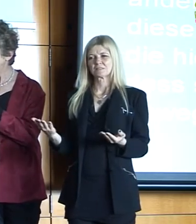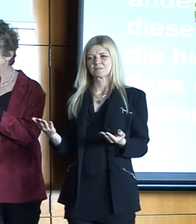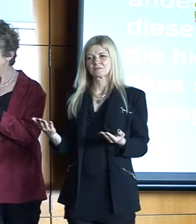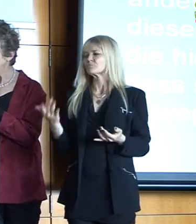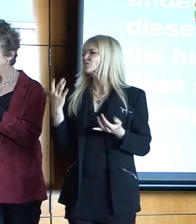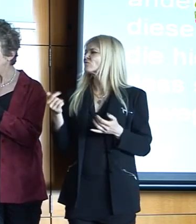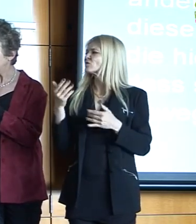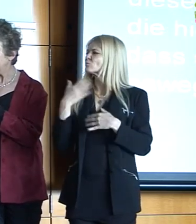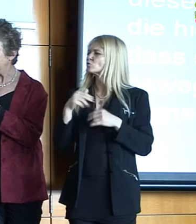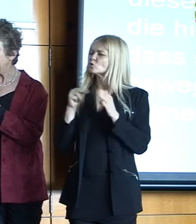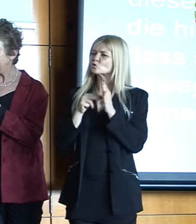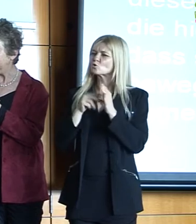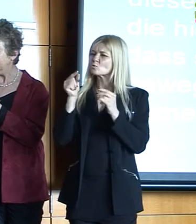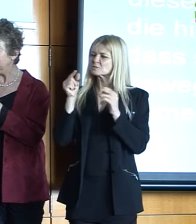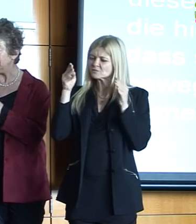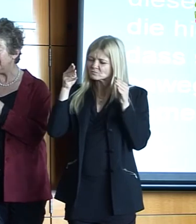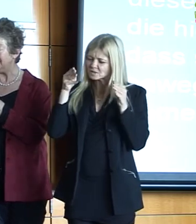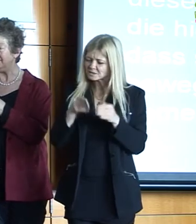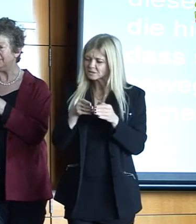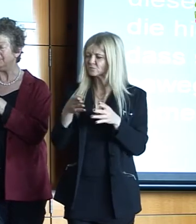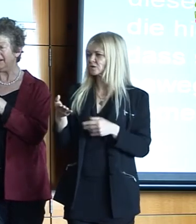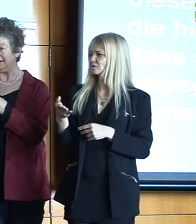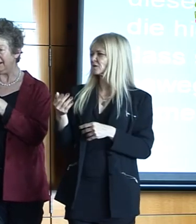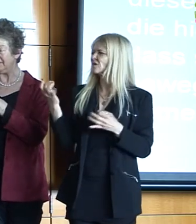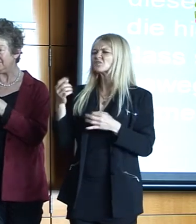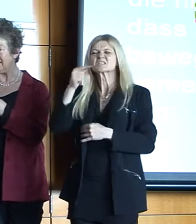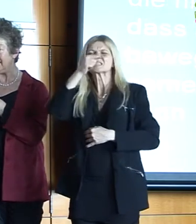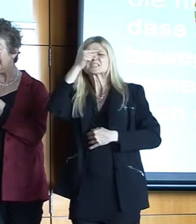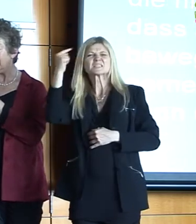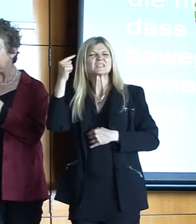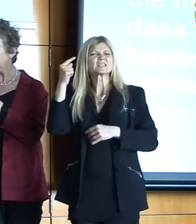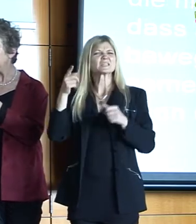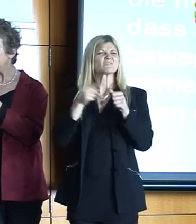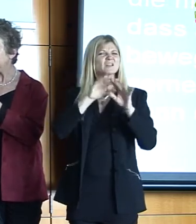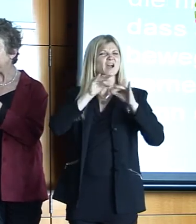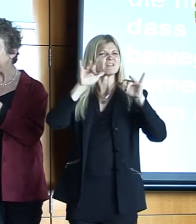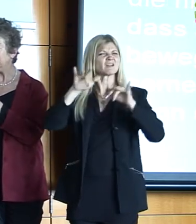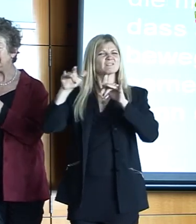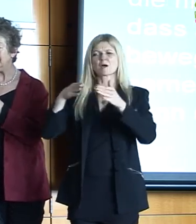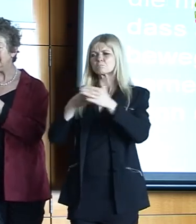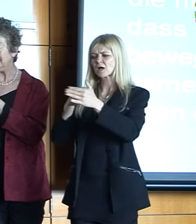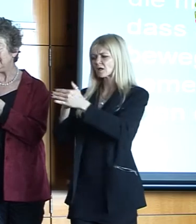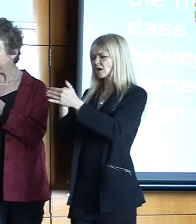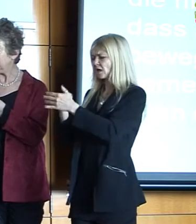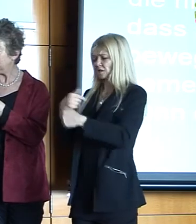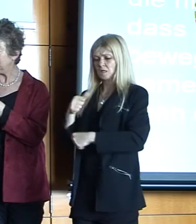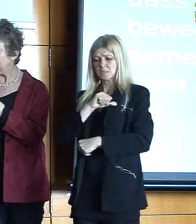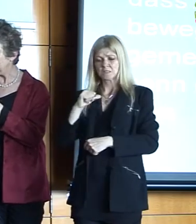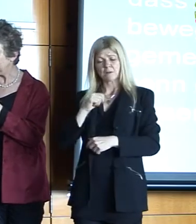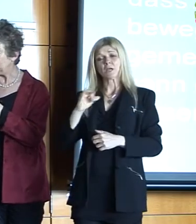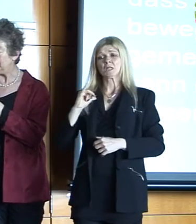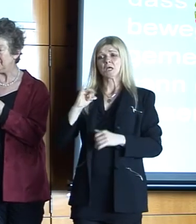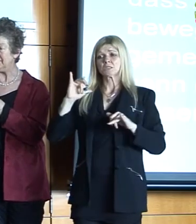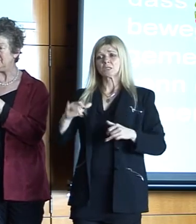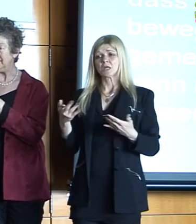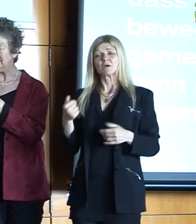bisschen vertiefen auch. Was kann denn der Sinn von all diesen Barrieren sein? Es würde mich persönlich interessieren, weil ich einfach glaube, wir haben